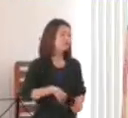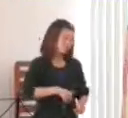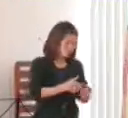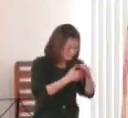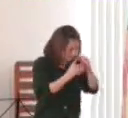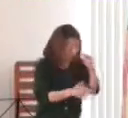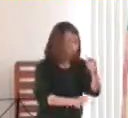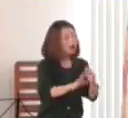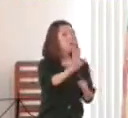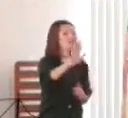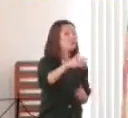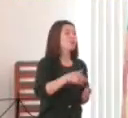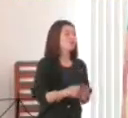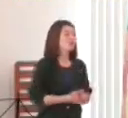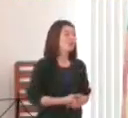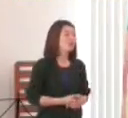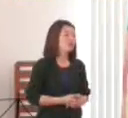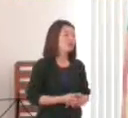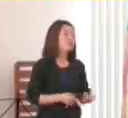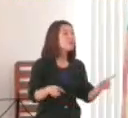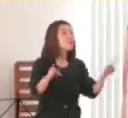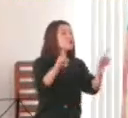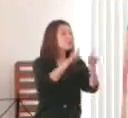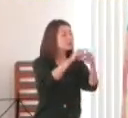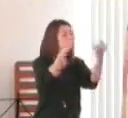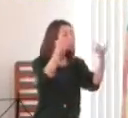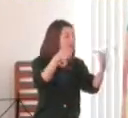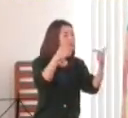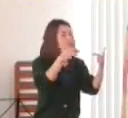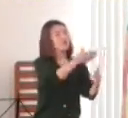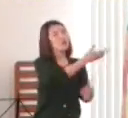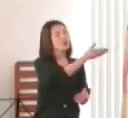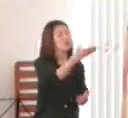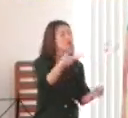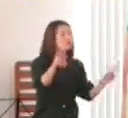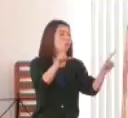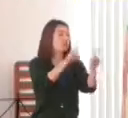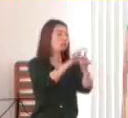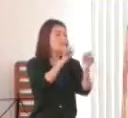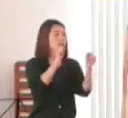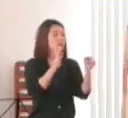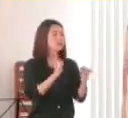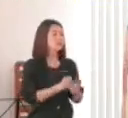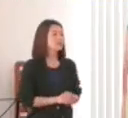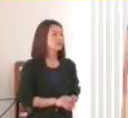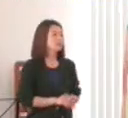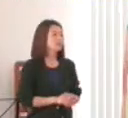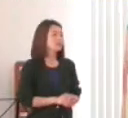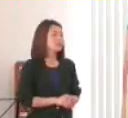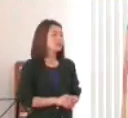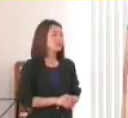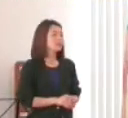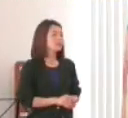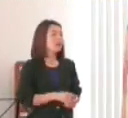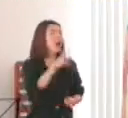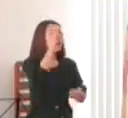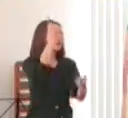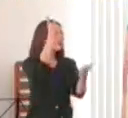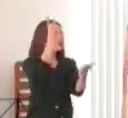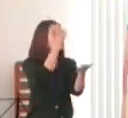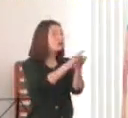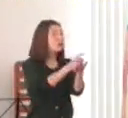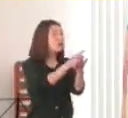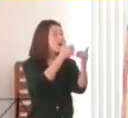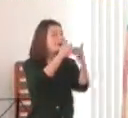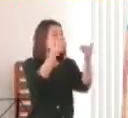と、共に、しかもいつもあなた方と共にいると、いつもですから、24時間いつも共にいると約束